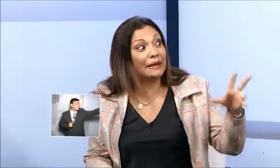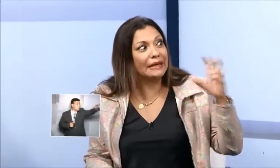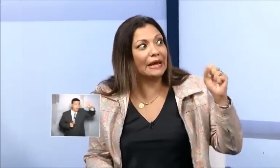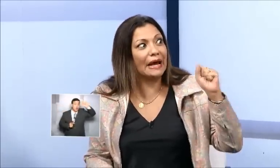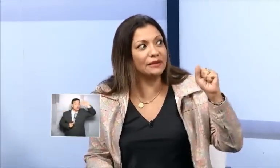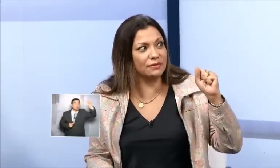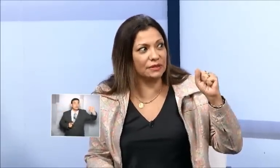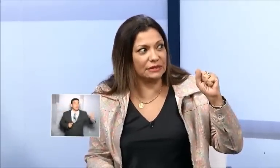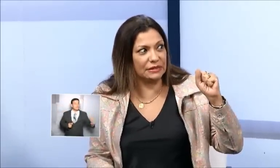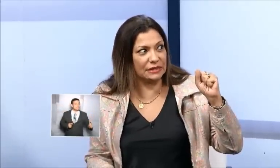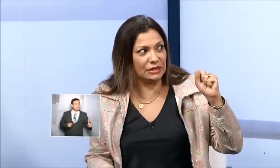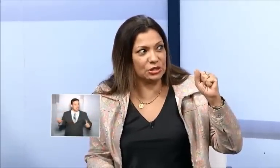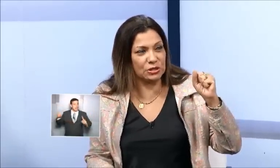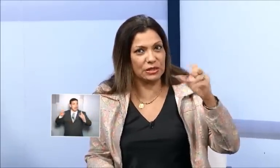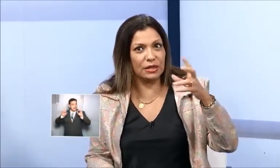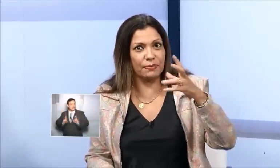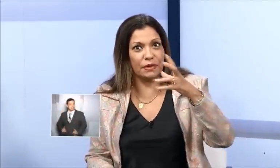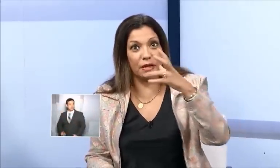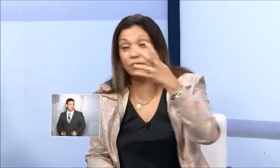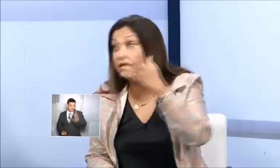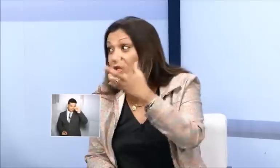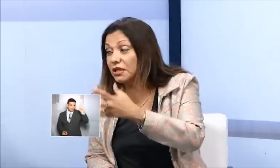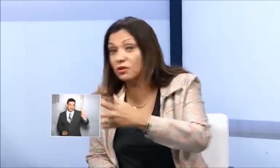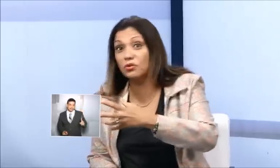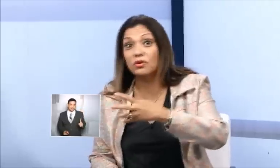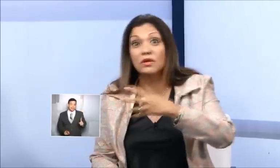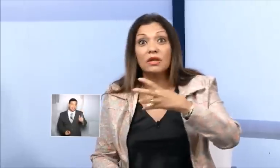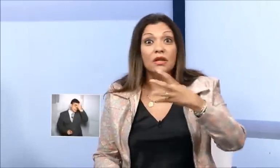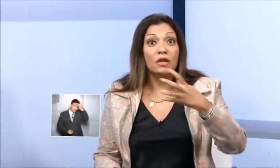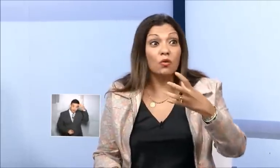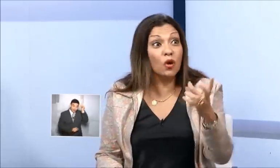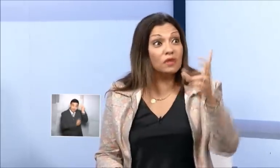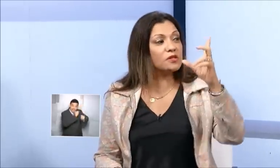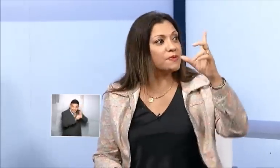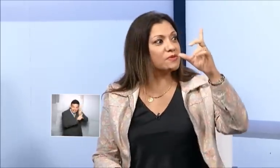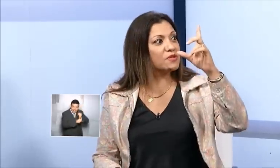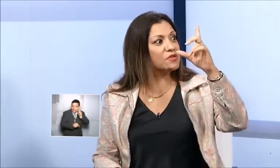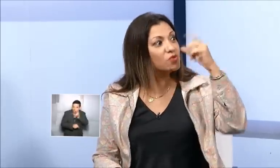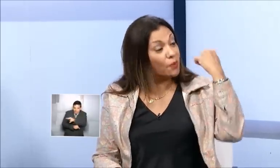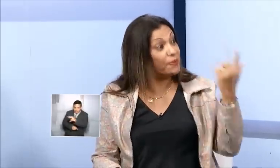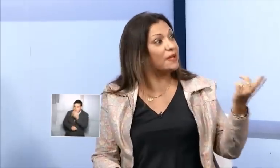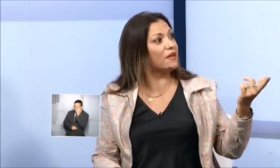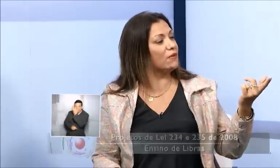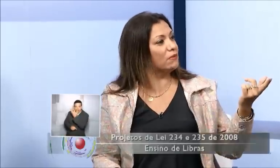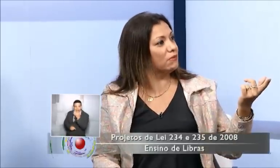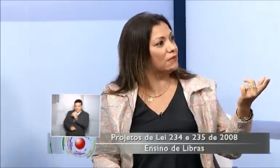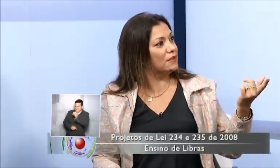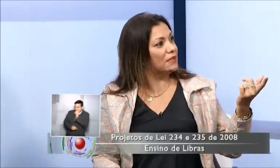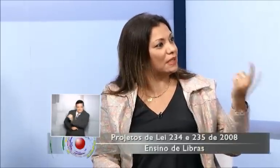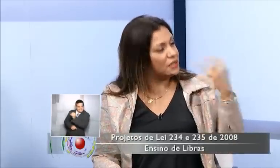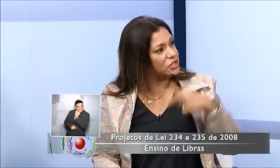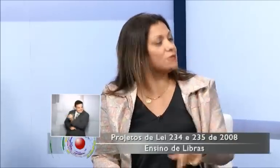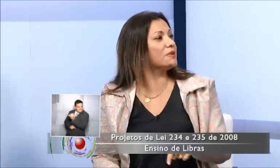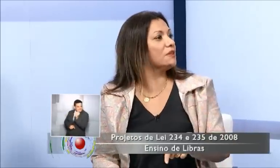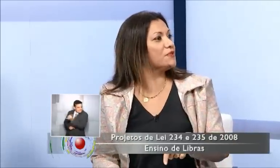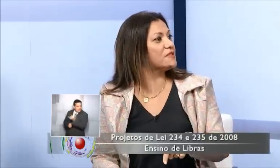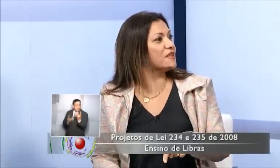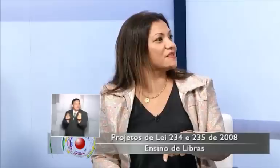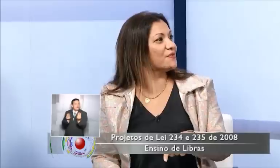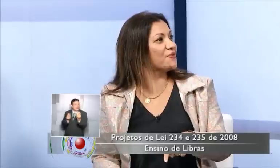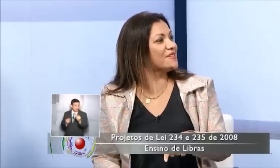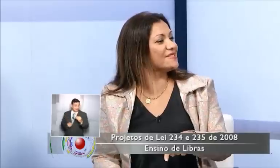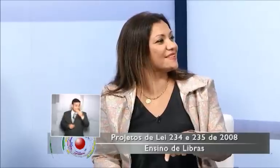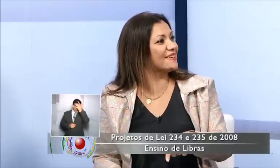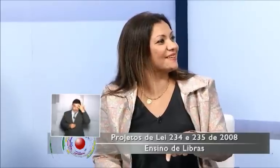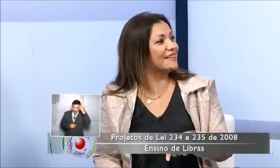muito paquerado na internet, né? Porque era bonito. Quando as pessoas descobriam que ele tinha uma